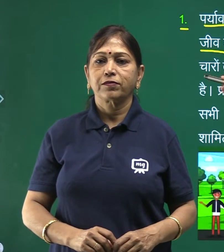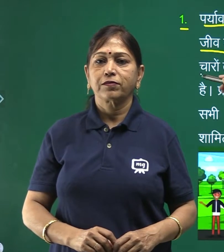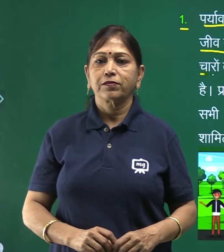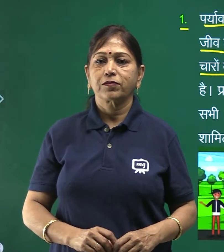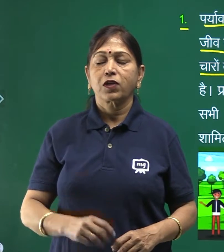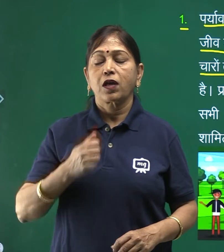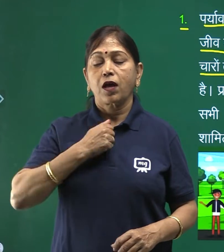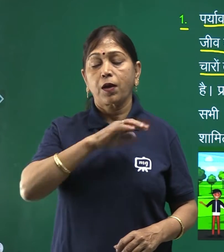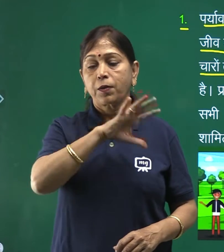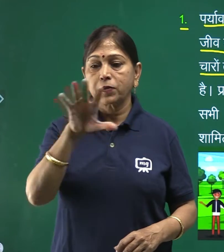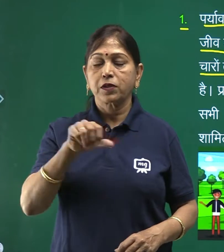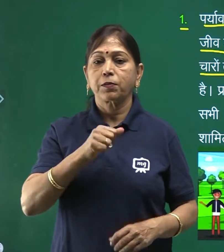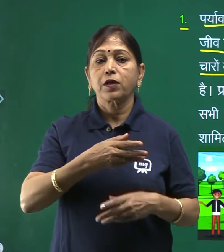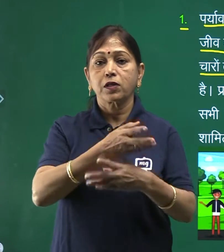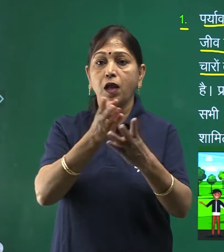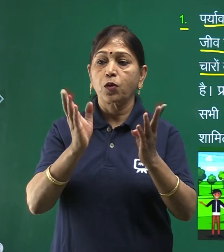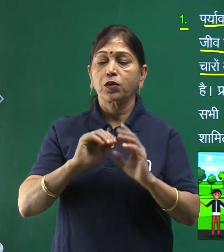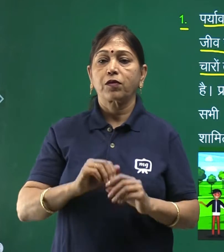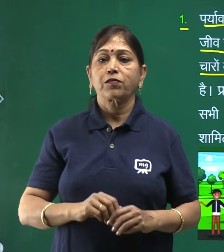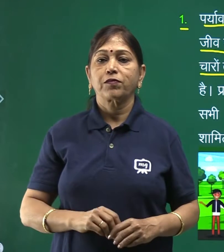हमारे चारों तरफ